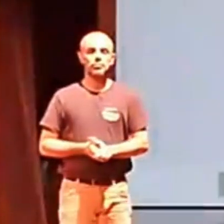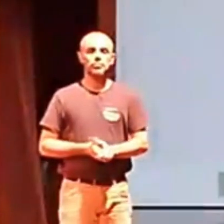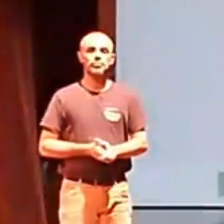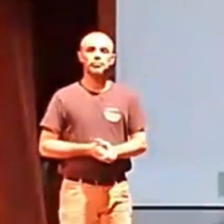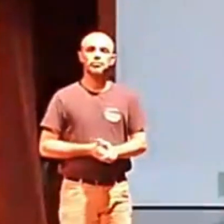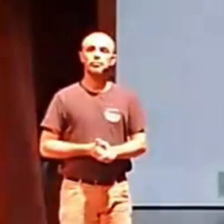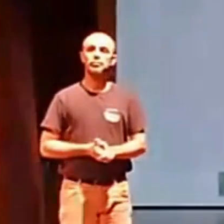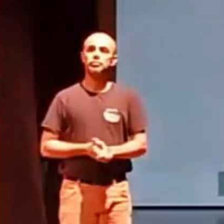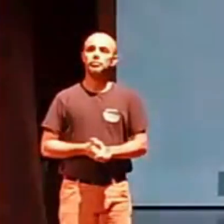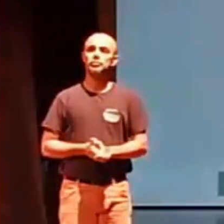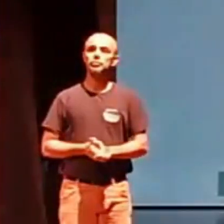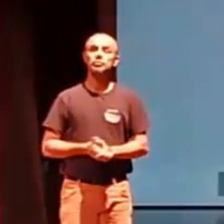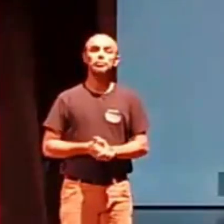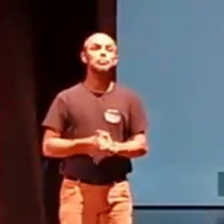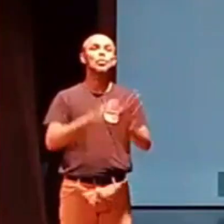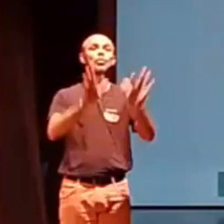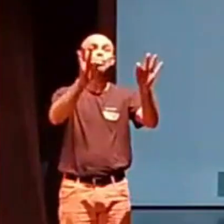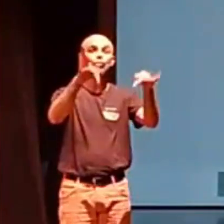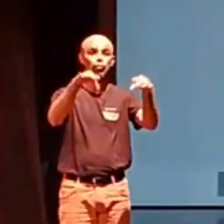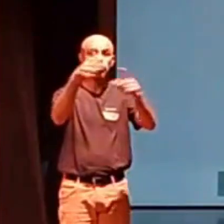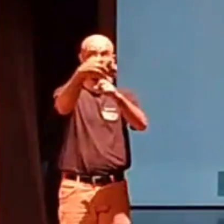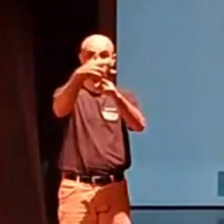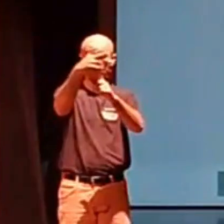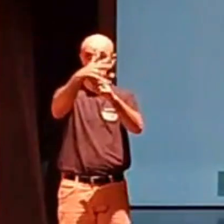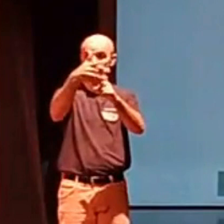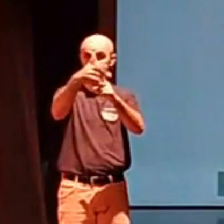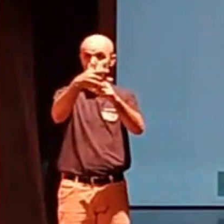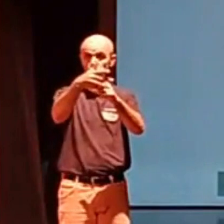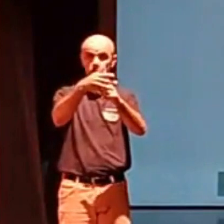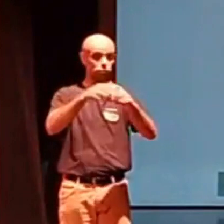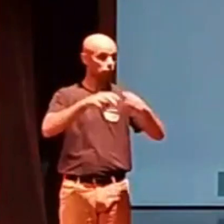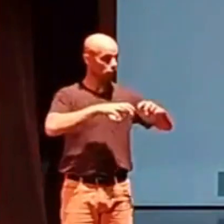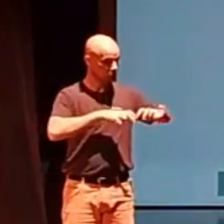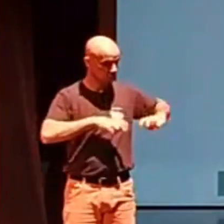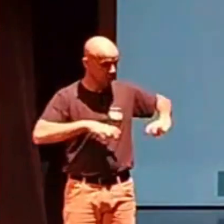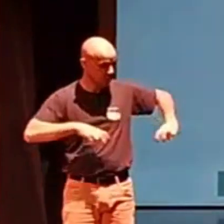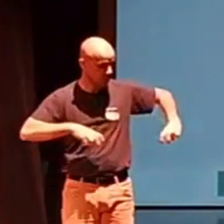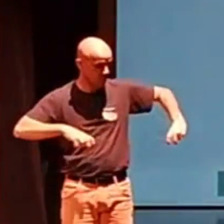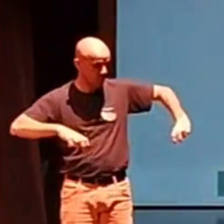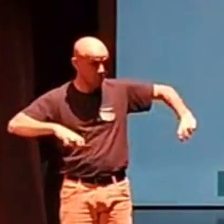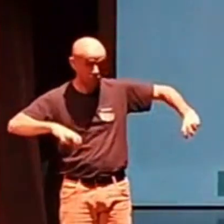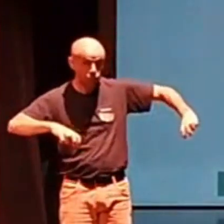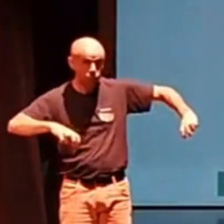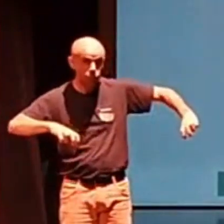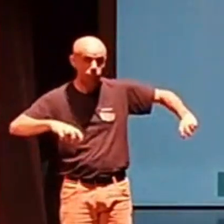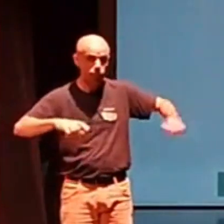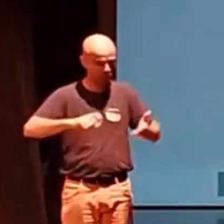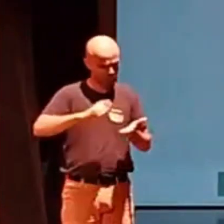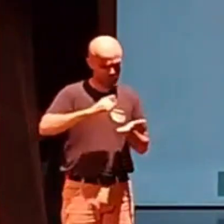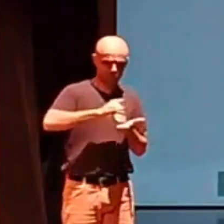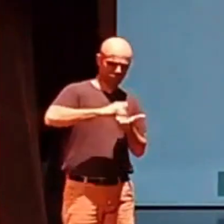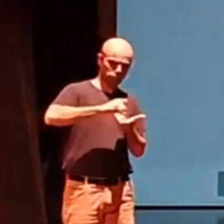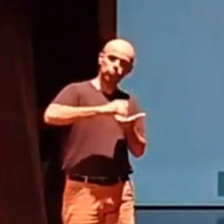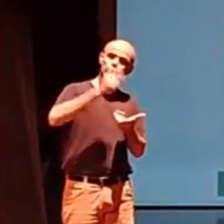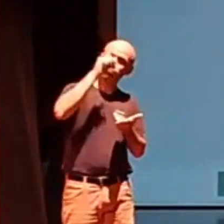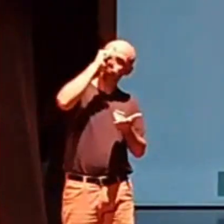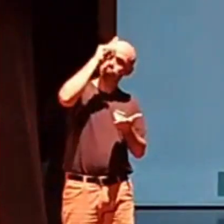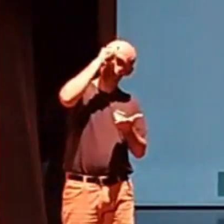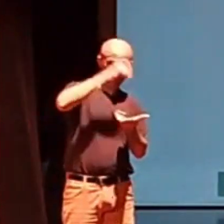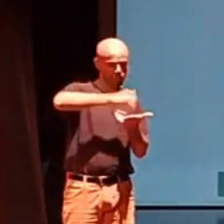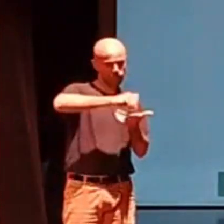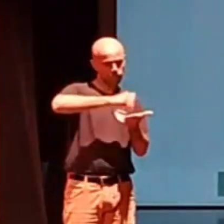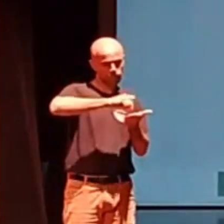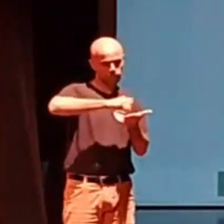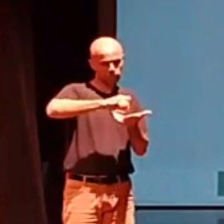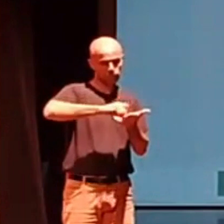Em relação a perguntas, ao final das palestras irá ocorrer uma mesa redonda. Então vocês podem anotar as perguntas,